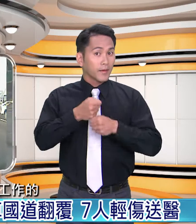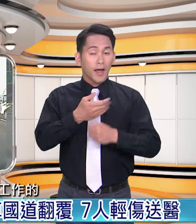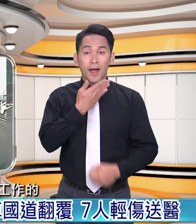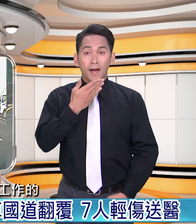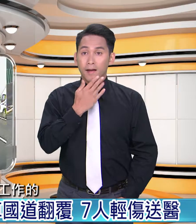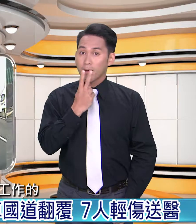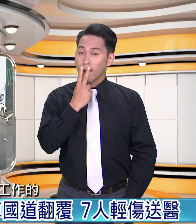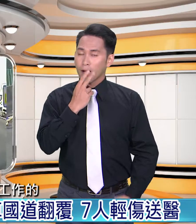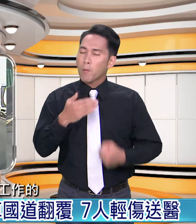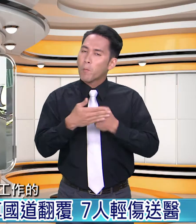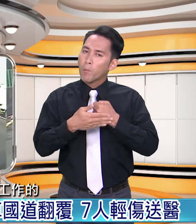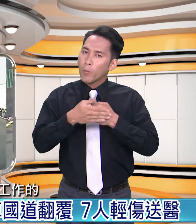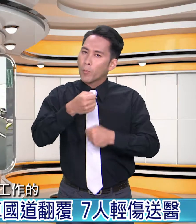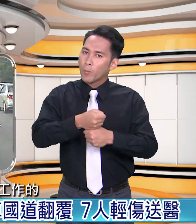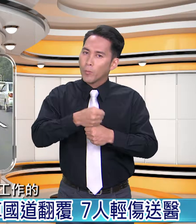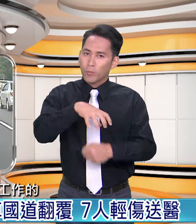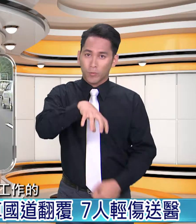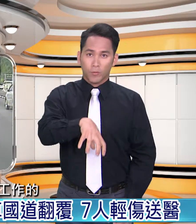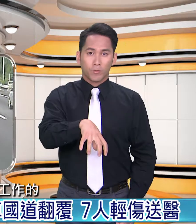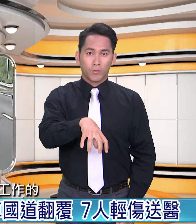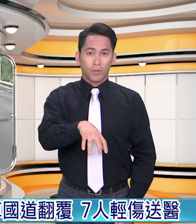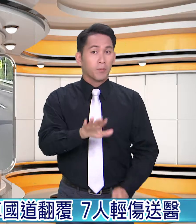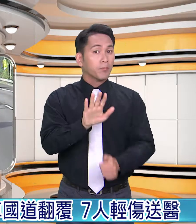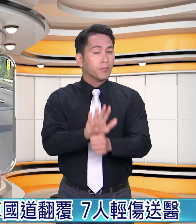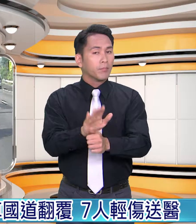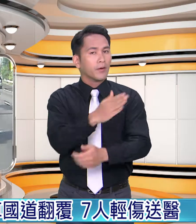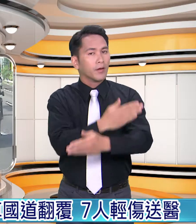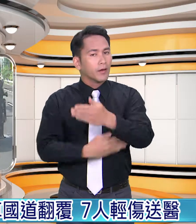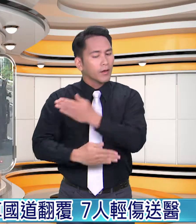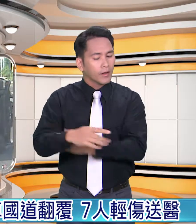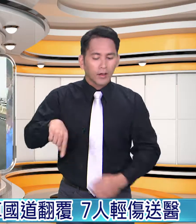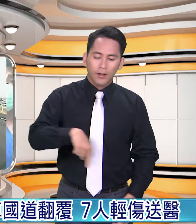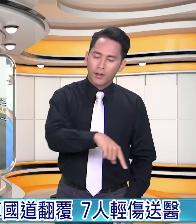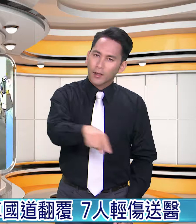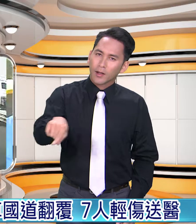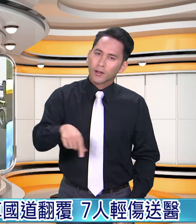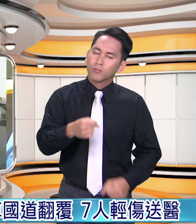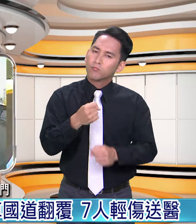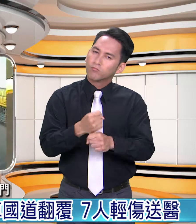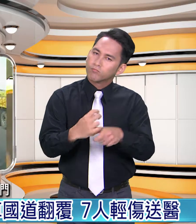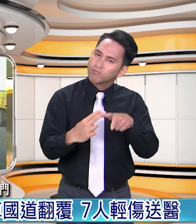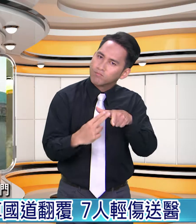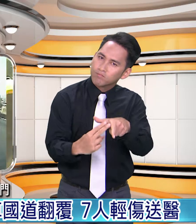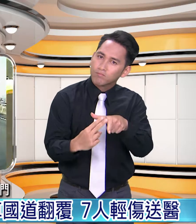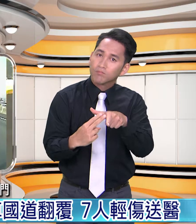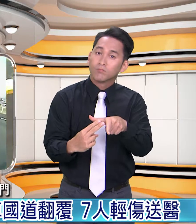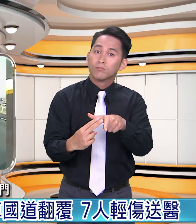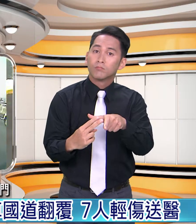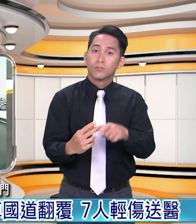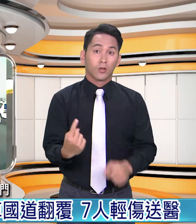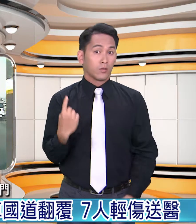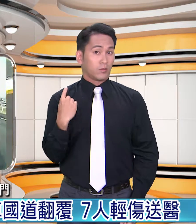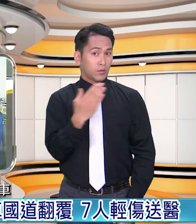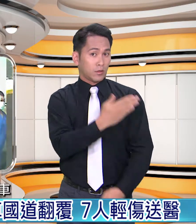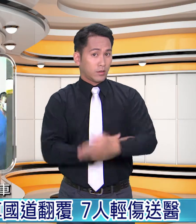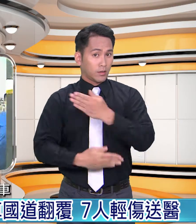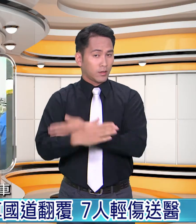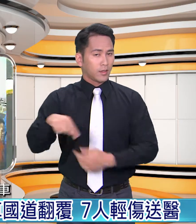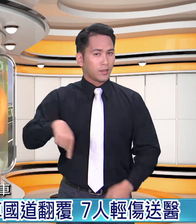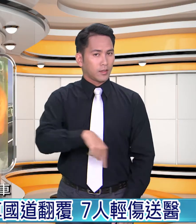帮身心障碍者媒合工作的玛利亚庇护工厂，昨天接送他们到工作地点